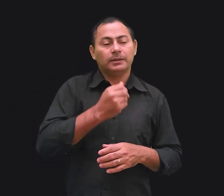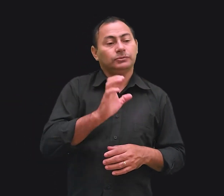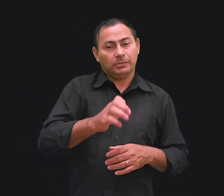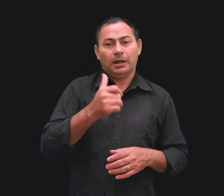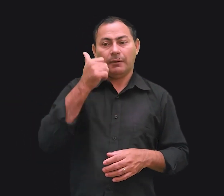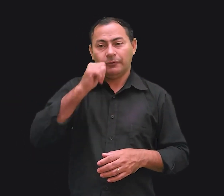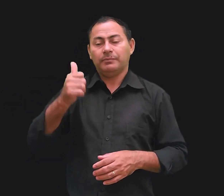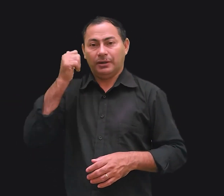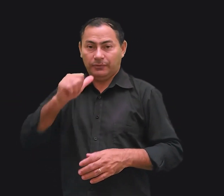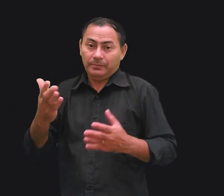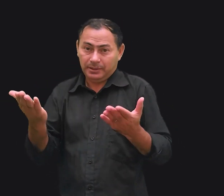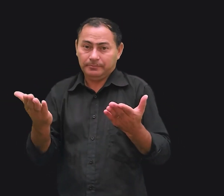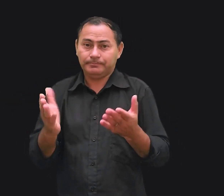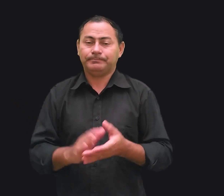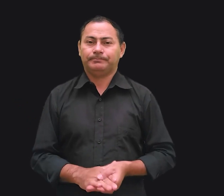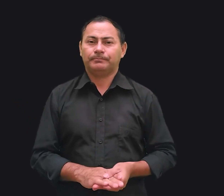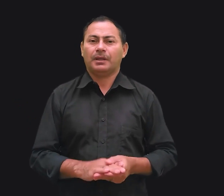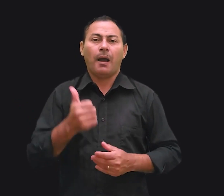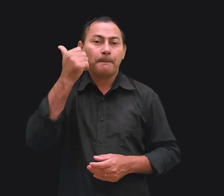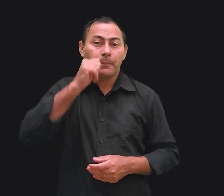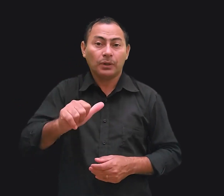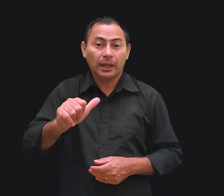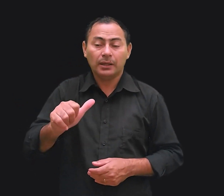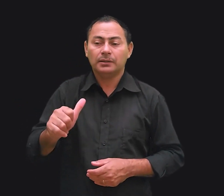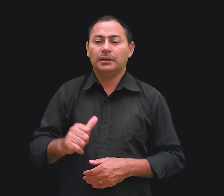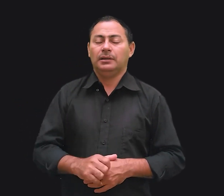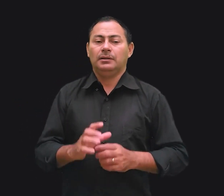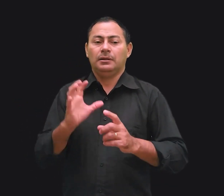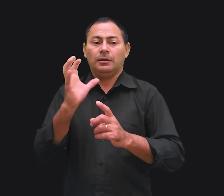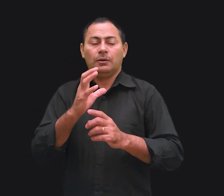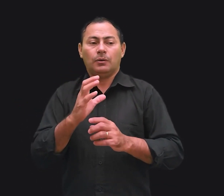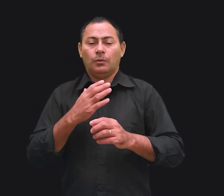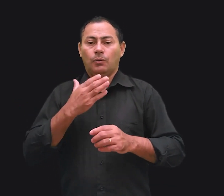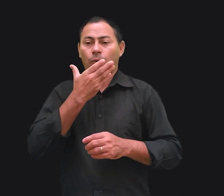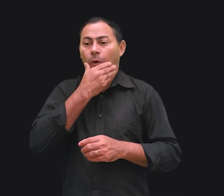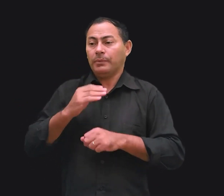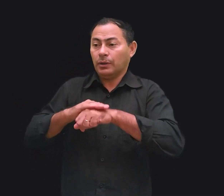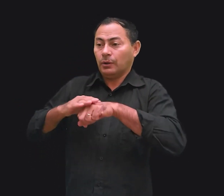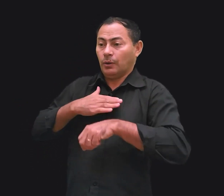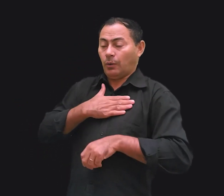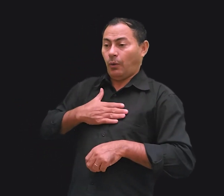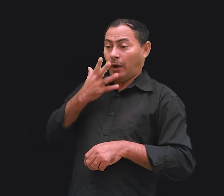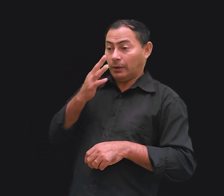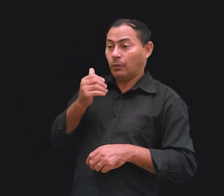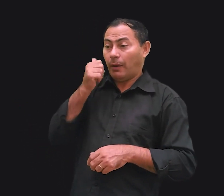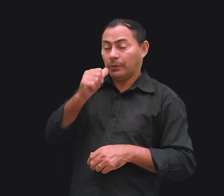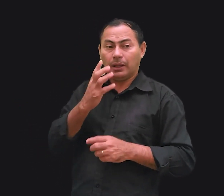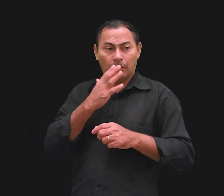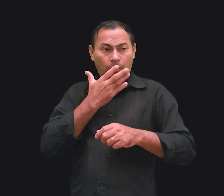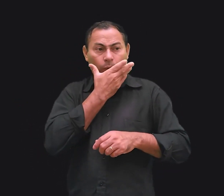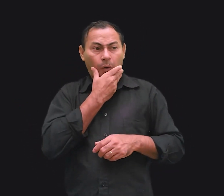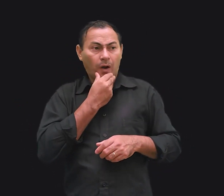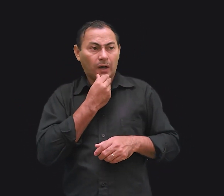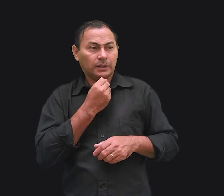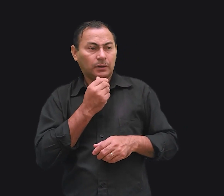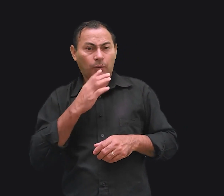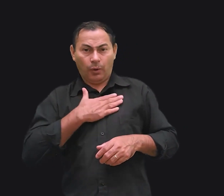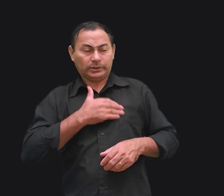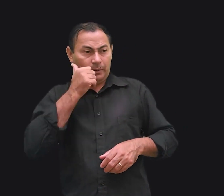macho e uma fêmea é uma fêmea. A mulher é atraída pelo homem por causa da masculinidade dele e o homem é atraído